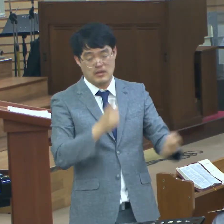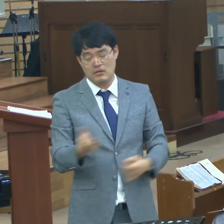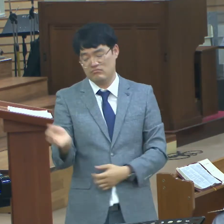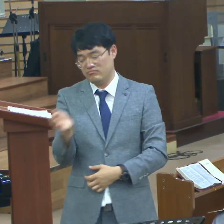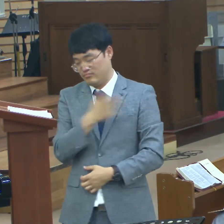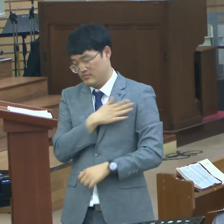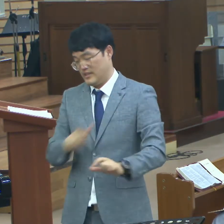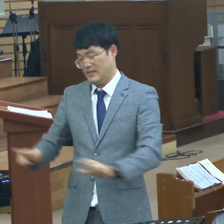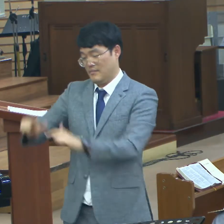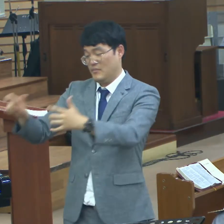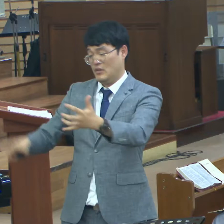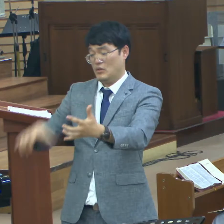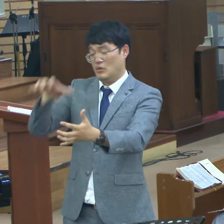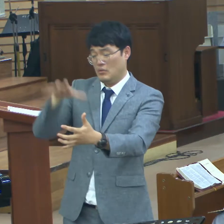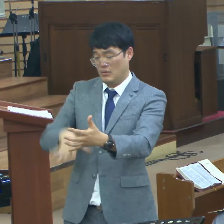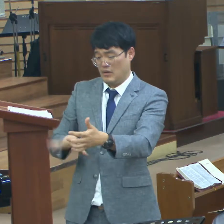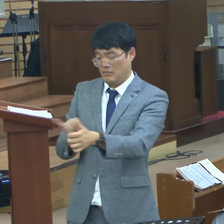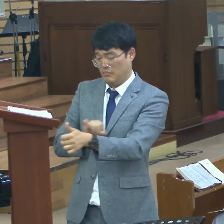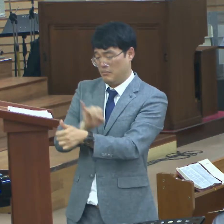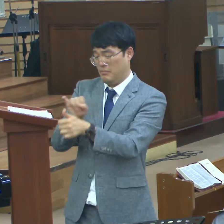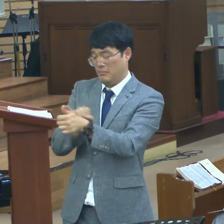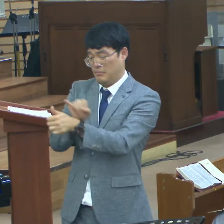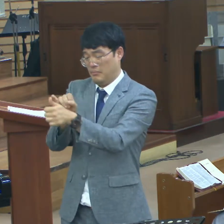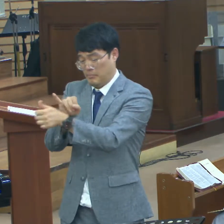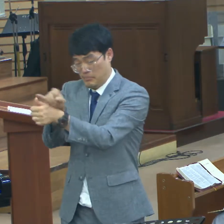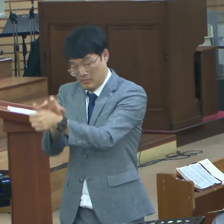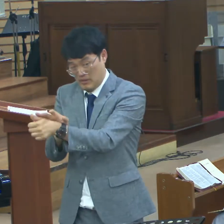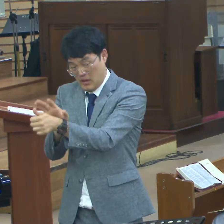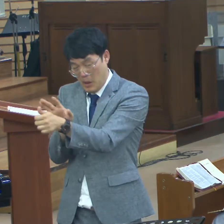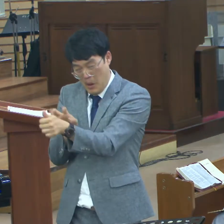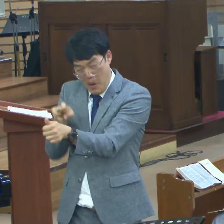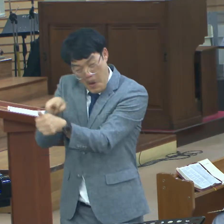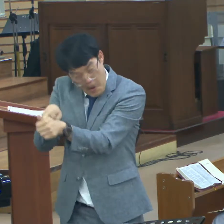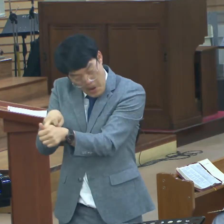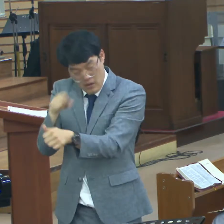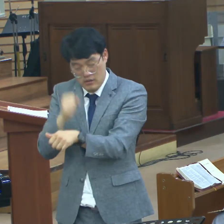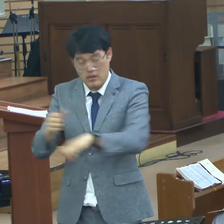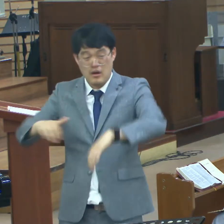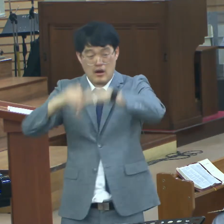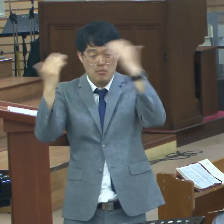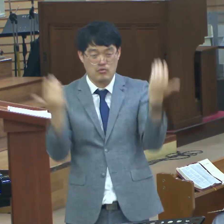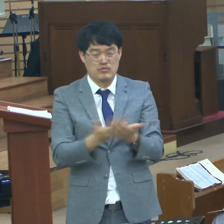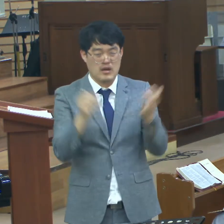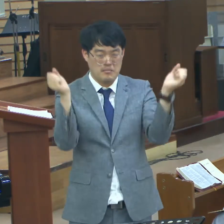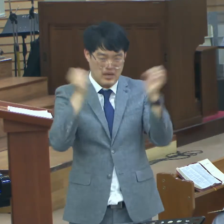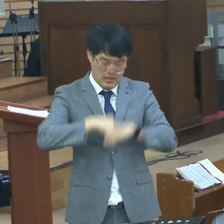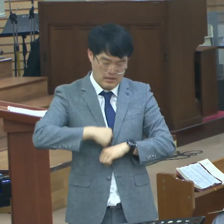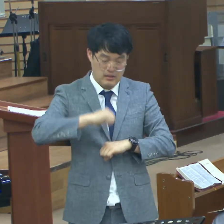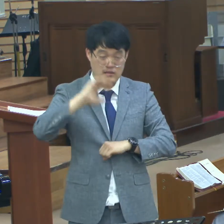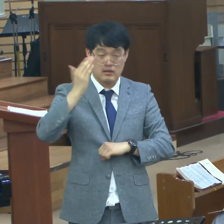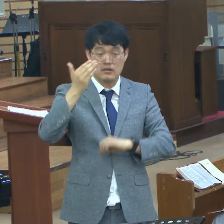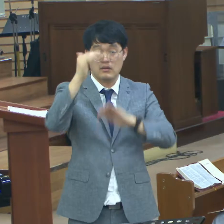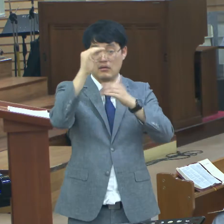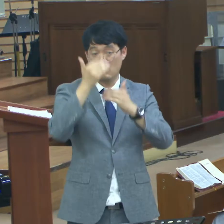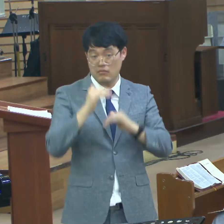부자의 삶 속에 기생충처럼 가난한 자가 들어가서 모두 다 파탄에 이르렀다 하는 게 줄거리예요.